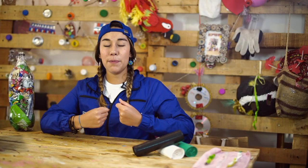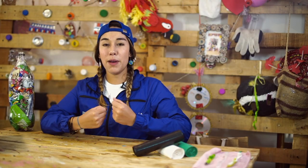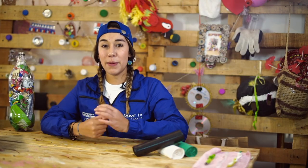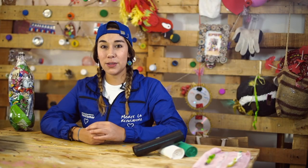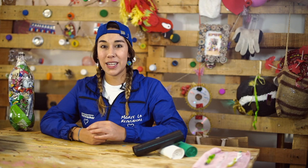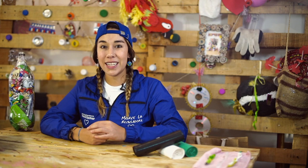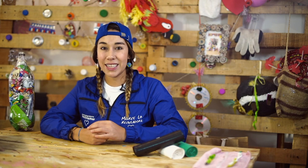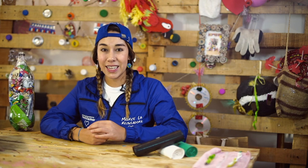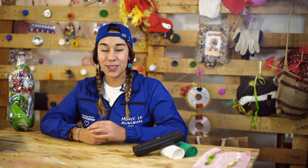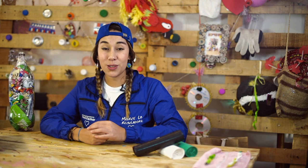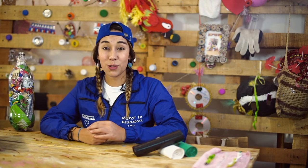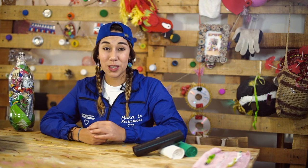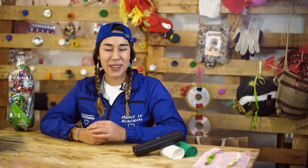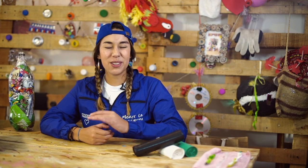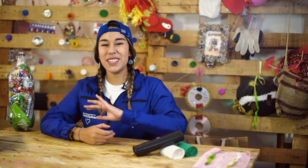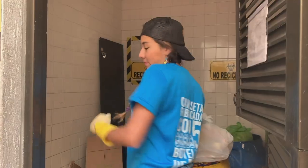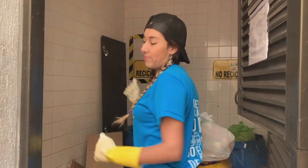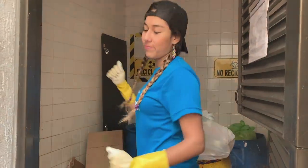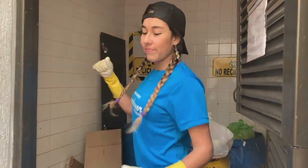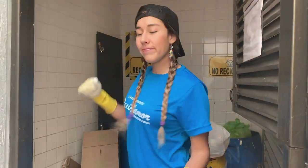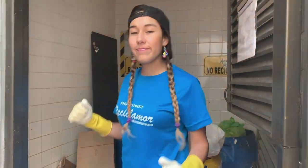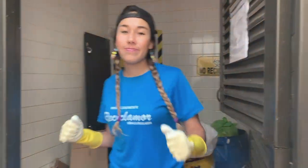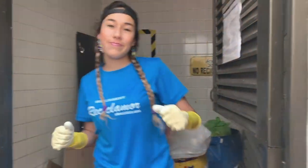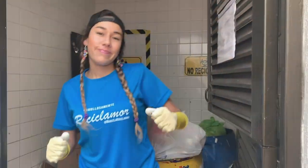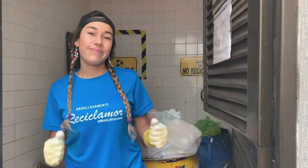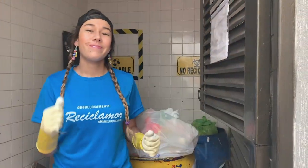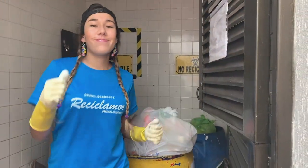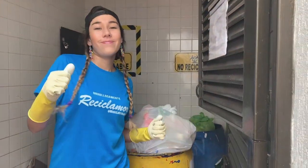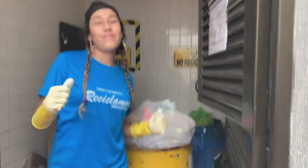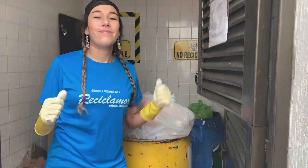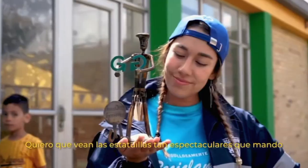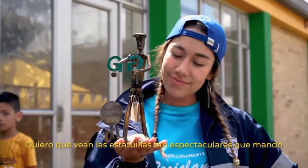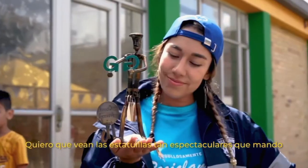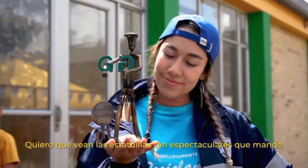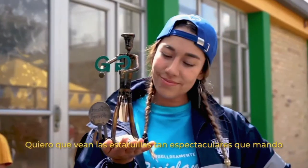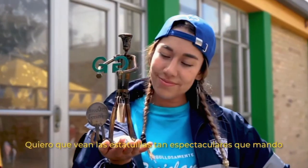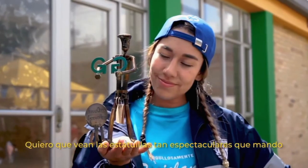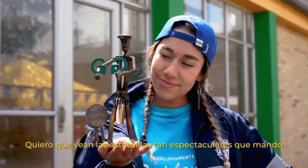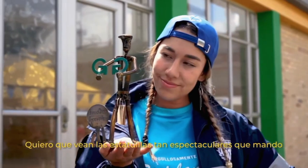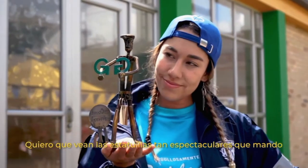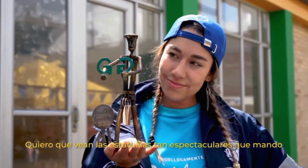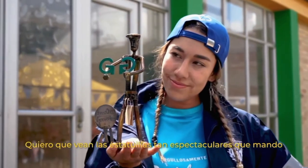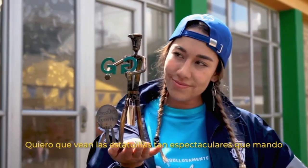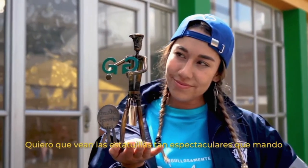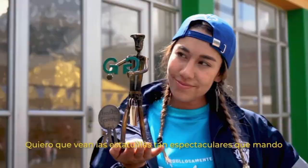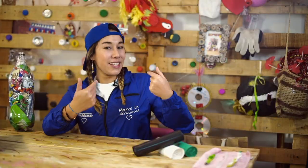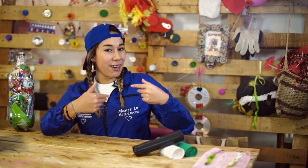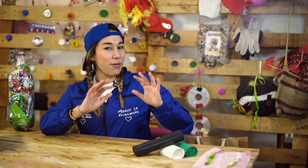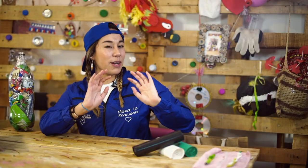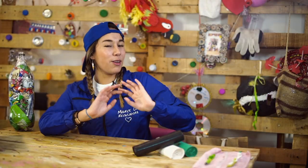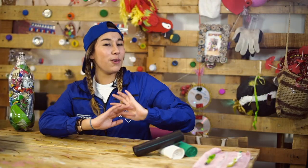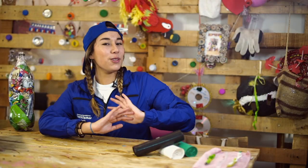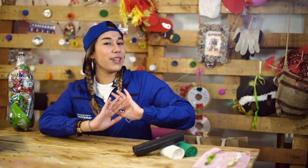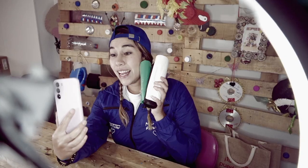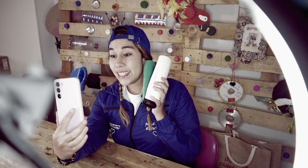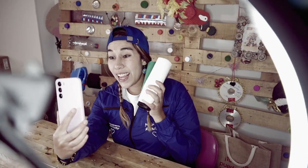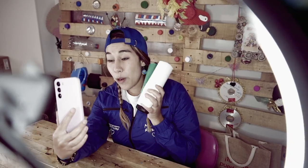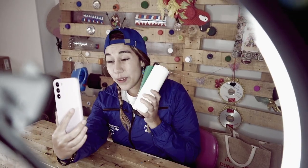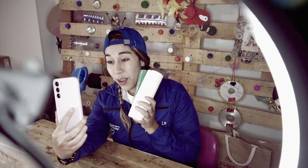de personas que tiene esos conocimientos y créame que usted después va a ser un experto, ya después va a ser, ah, sí, yo, mi amor, se va a volver como yo. Les dejé un video en mi